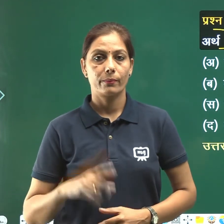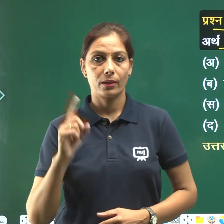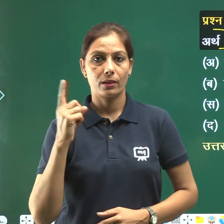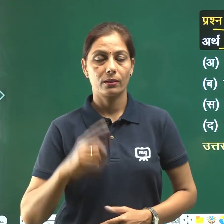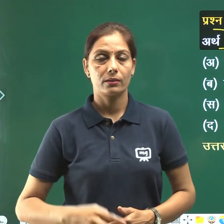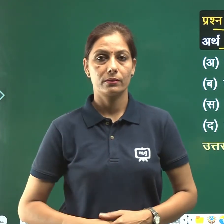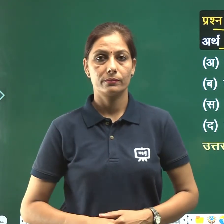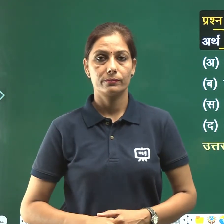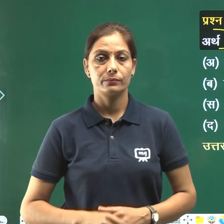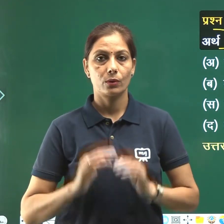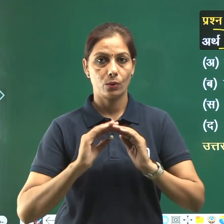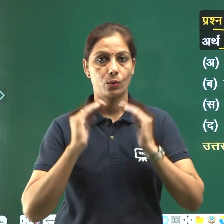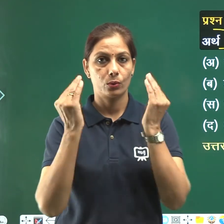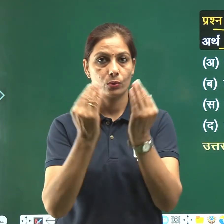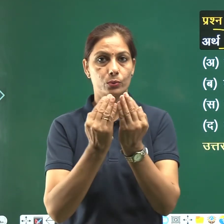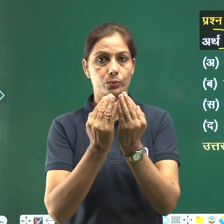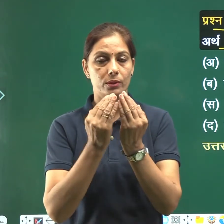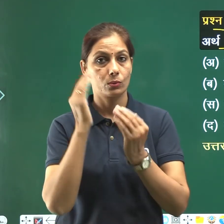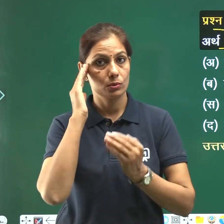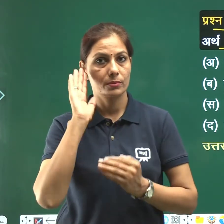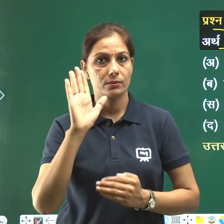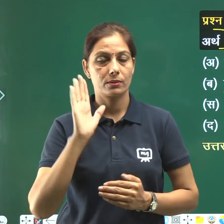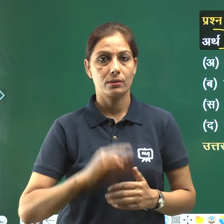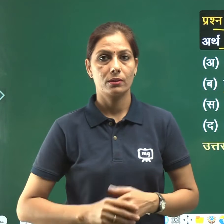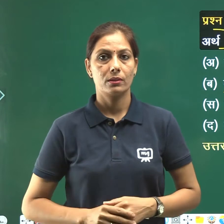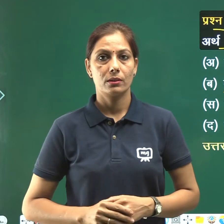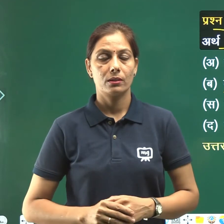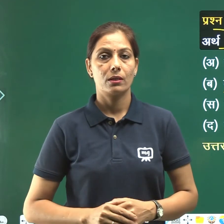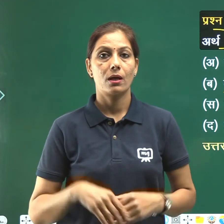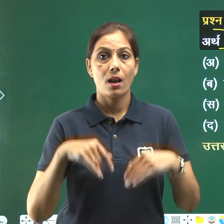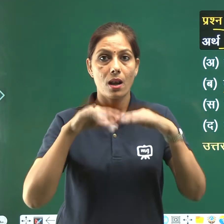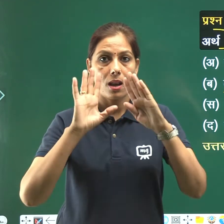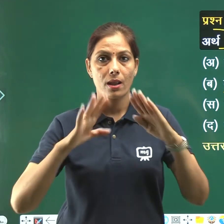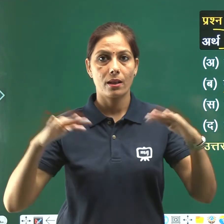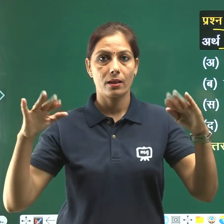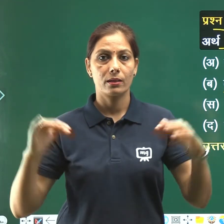पहला दुनियादारी, दूसरा लहरें,